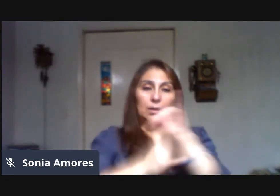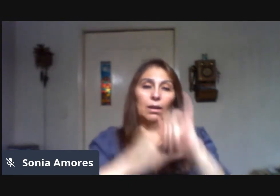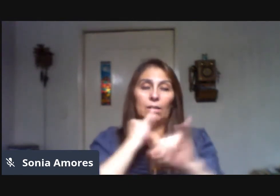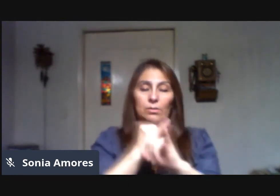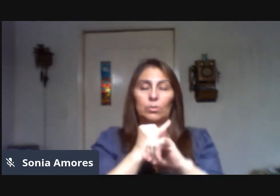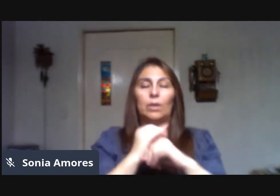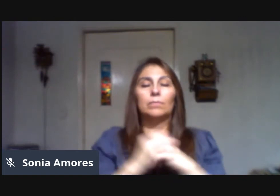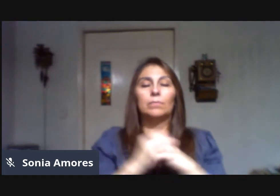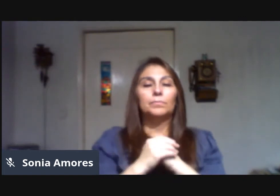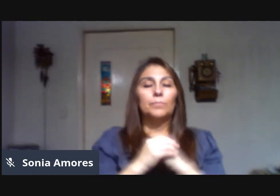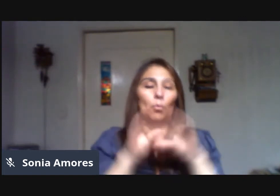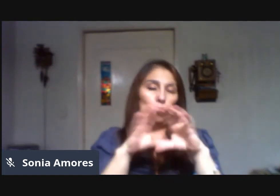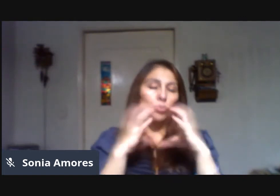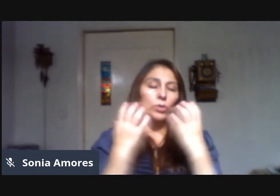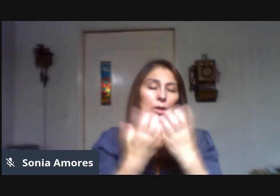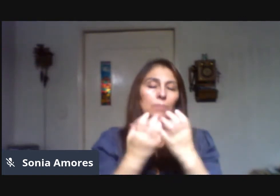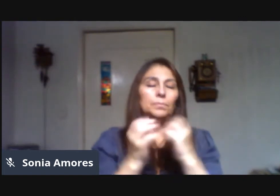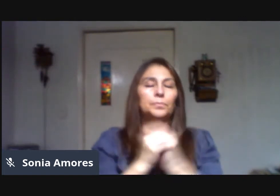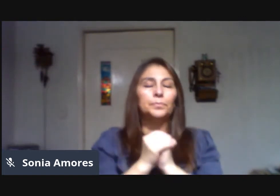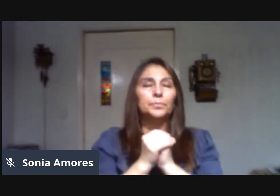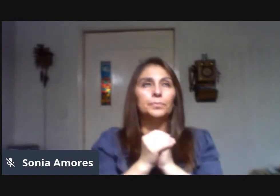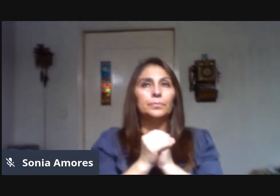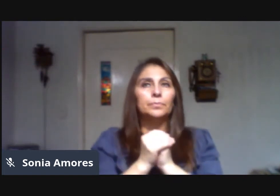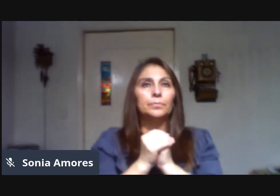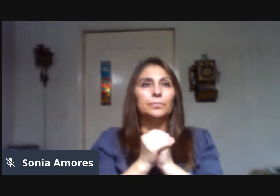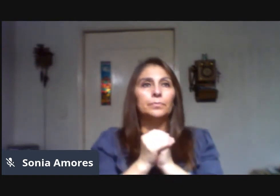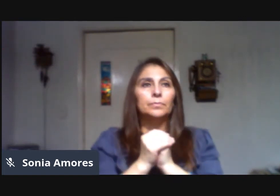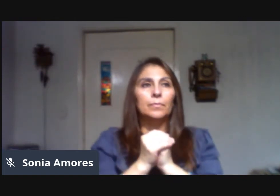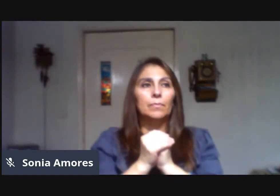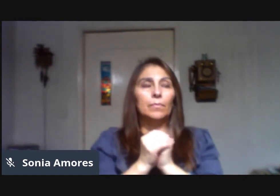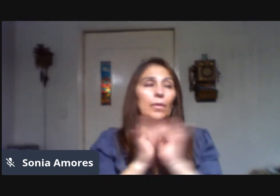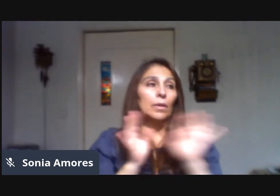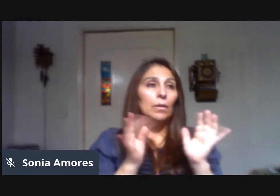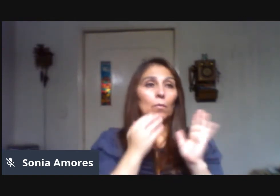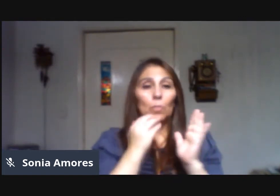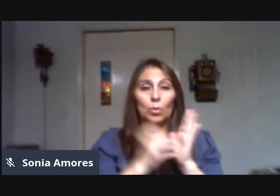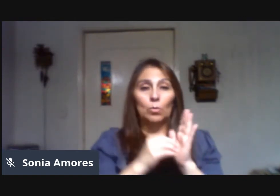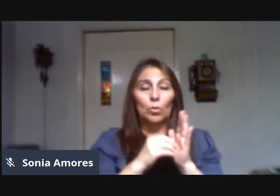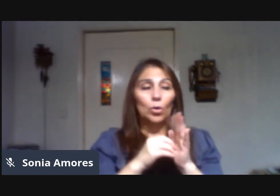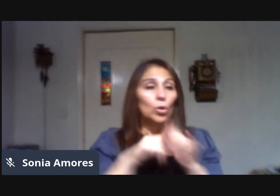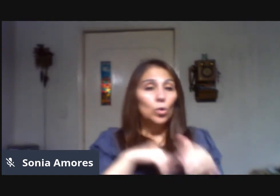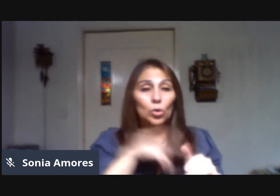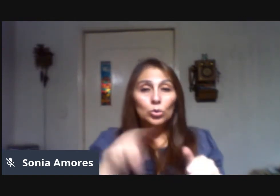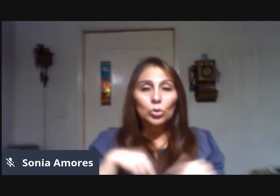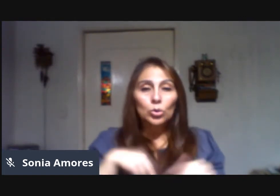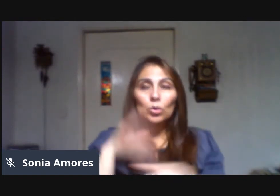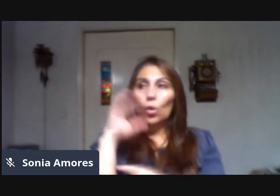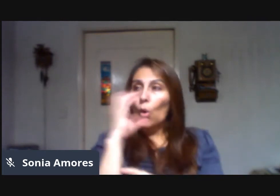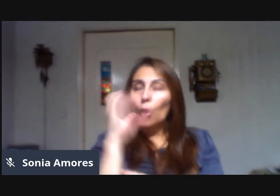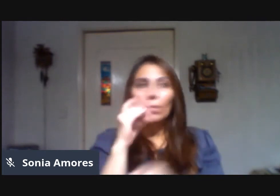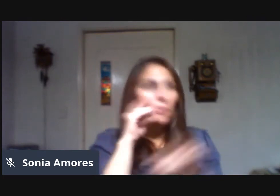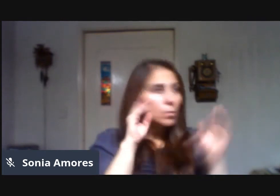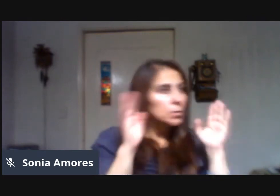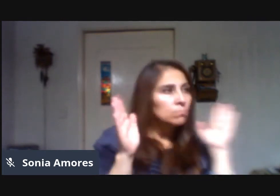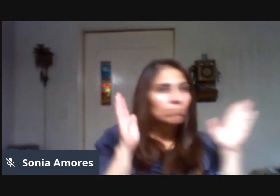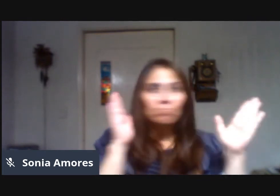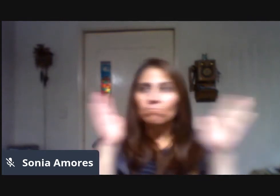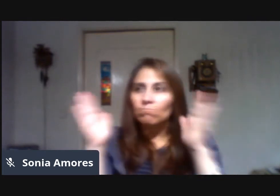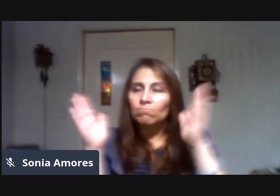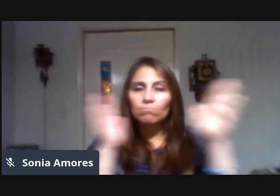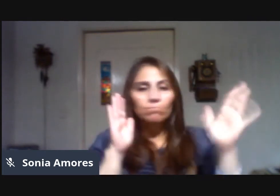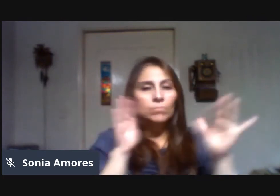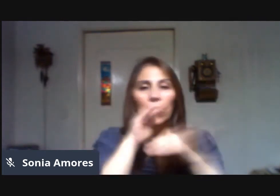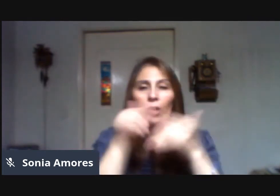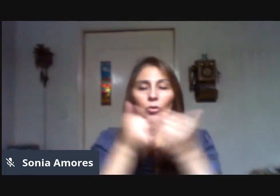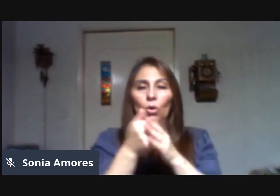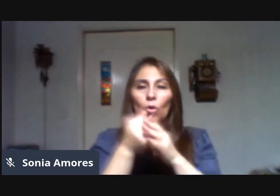pero todos hemos estado, especialmente Colombia, muy alerta frente al problema de la invasión con